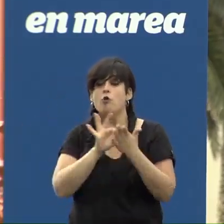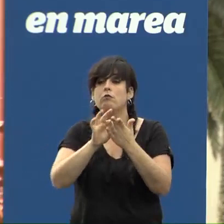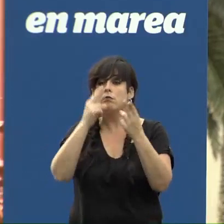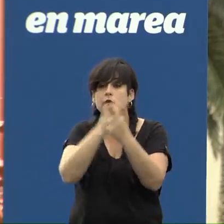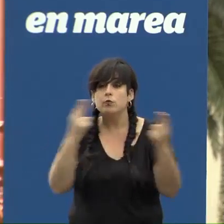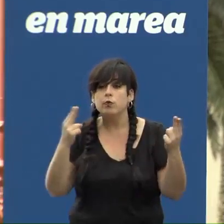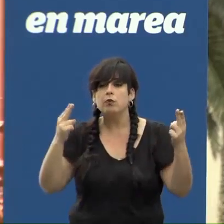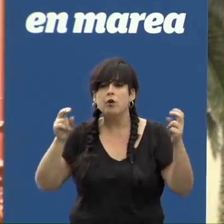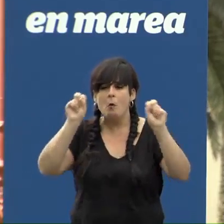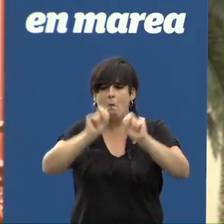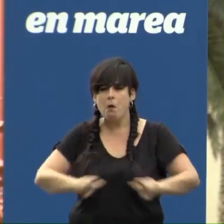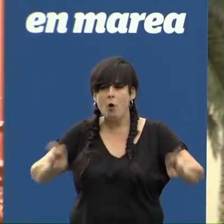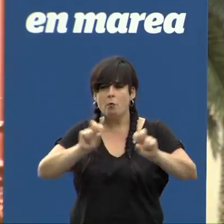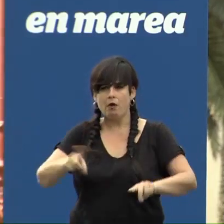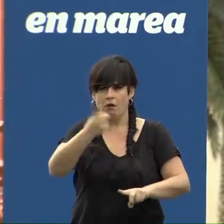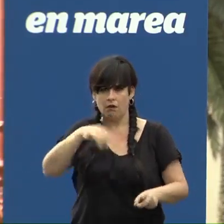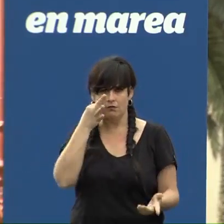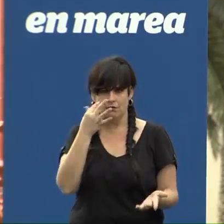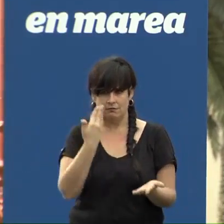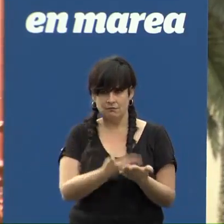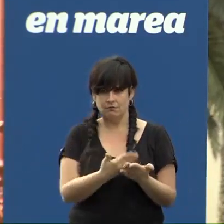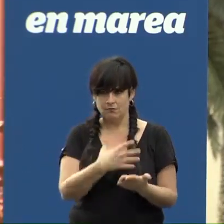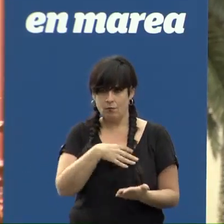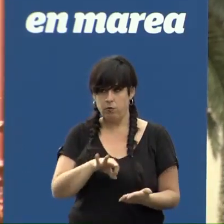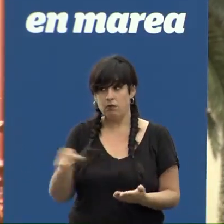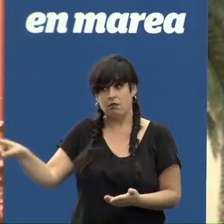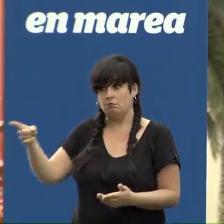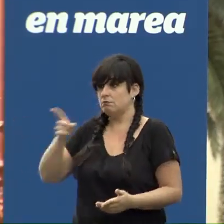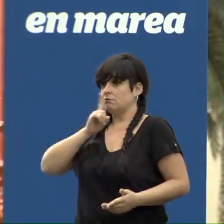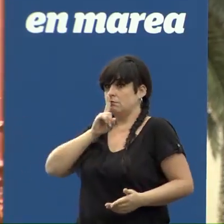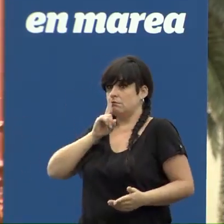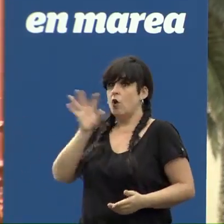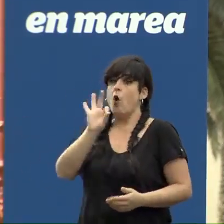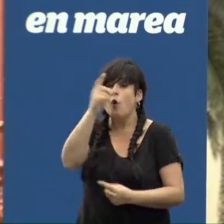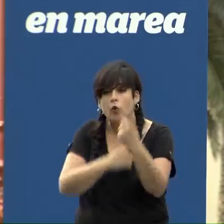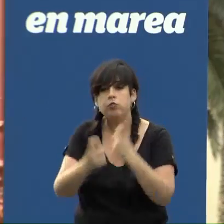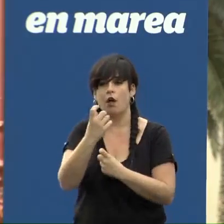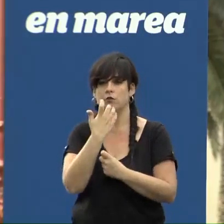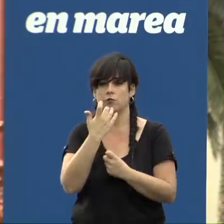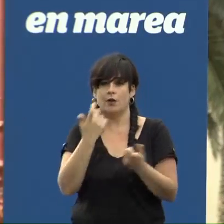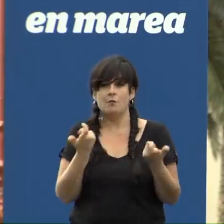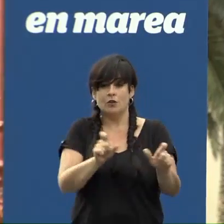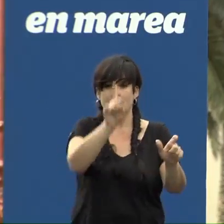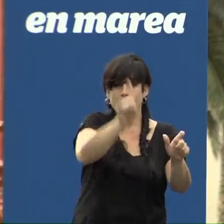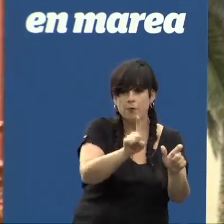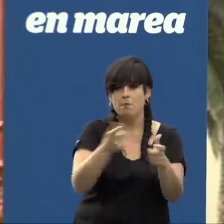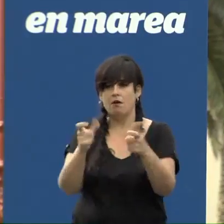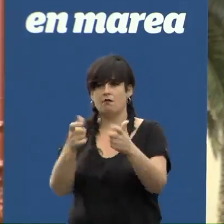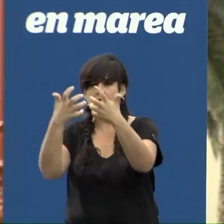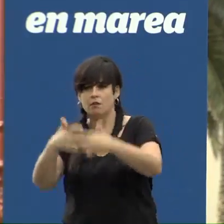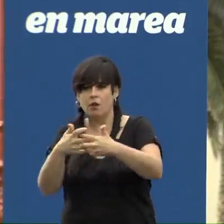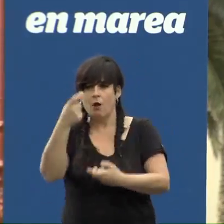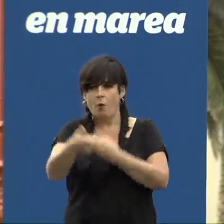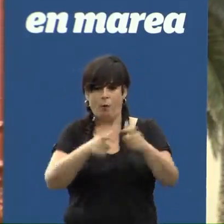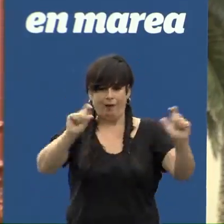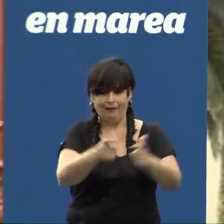algo constatable. Logo están os datos, aqueles que nos din que diminuiu a ocupación no sector primario, no sector industrial, que aumentou